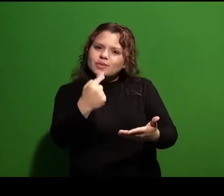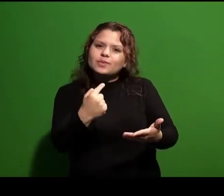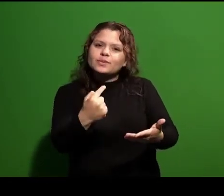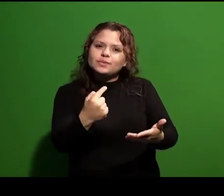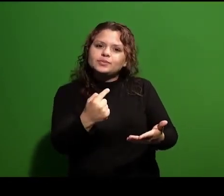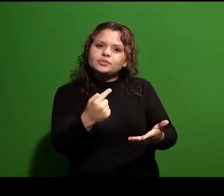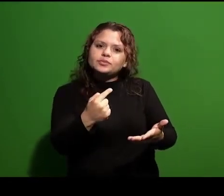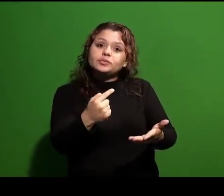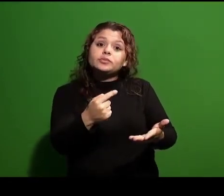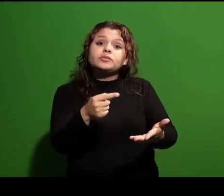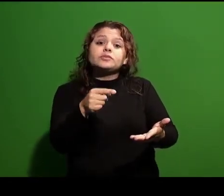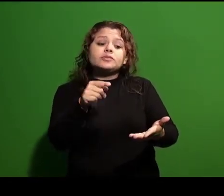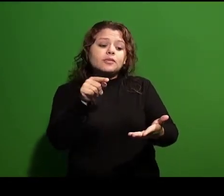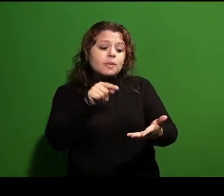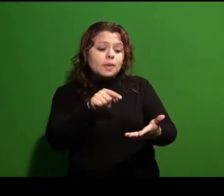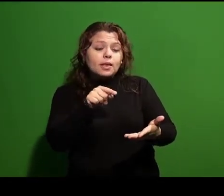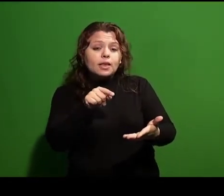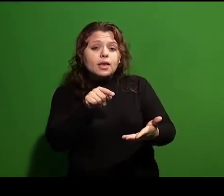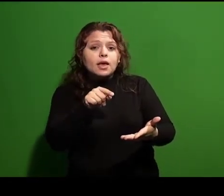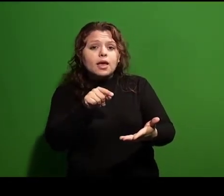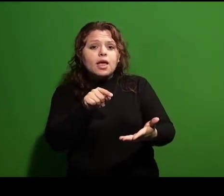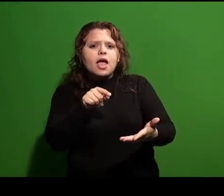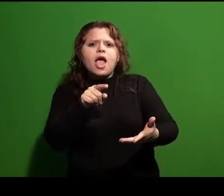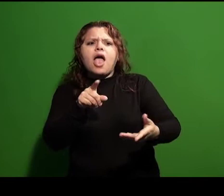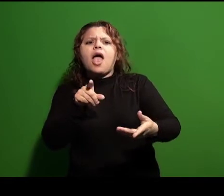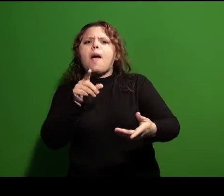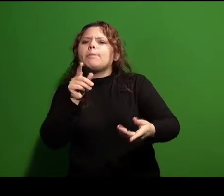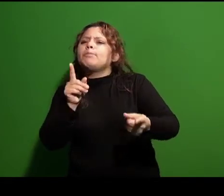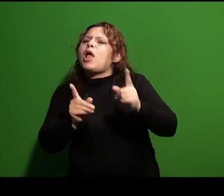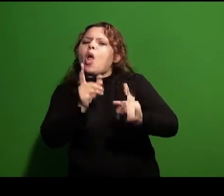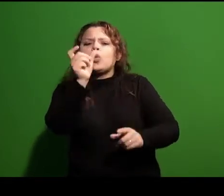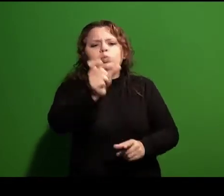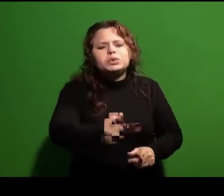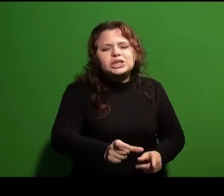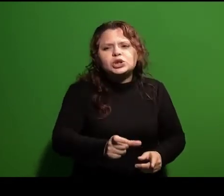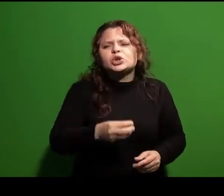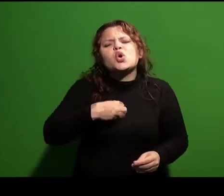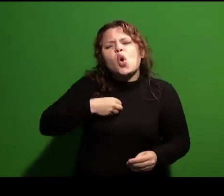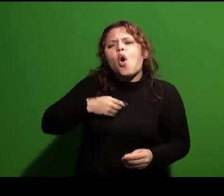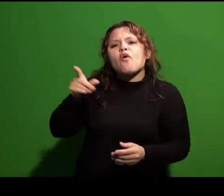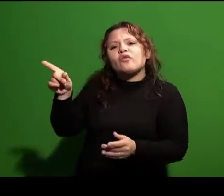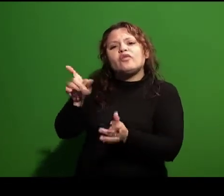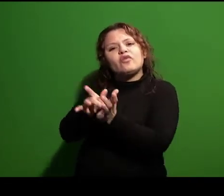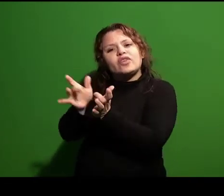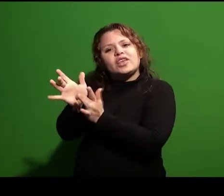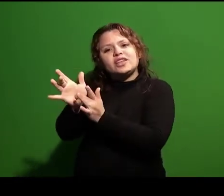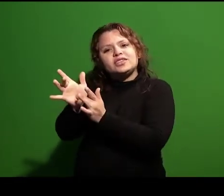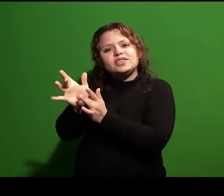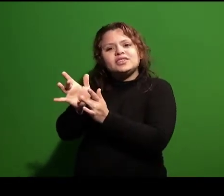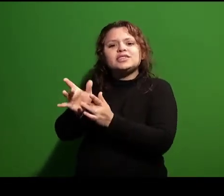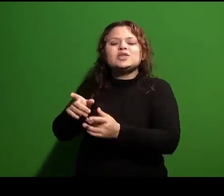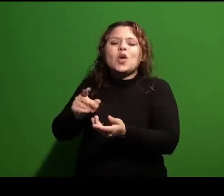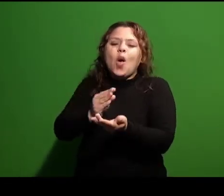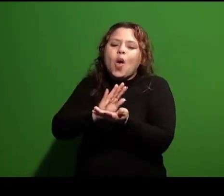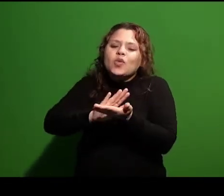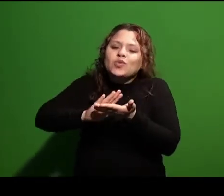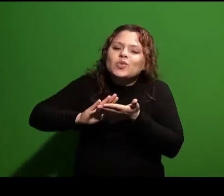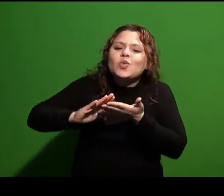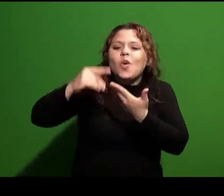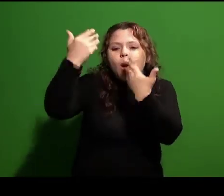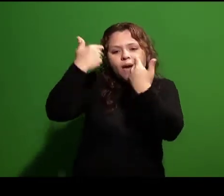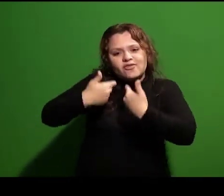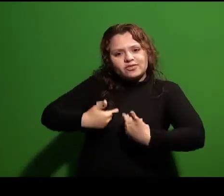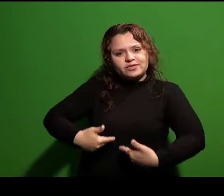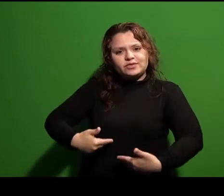Segunda de Corintios 5:17 dice: De modo que si alguno está en Cristo, nueva criatura es. Las